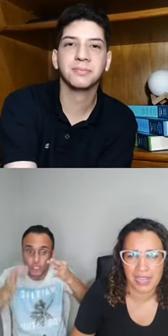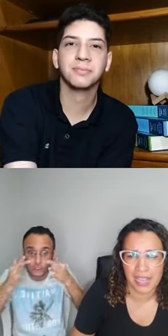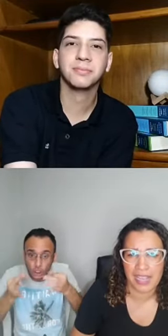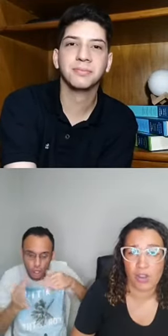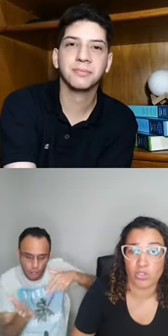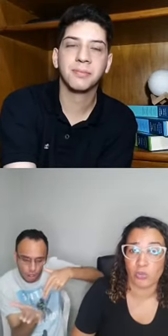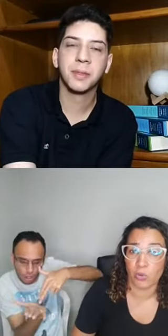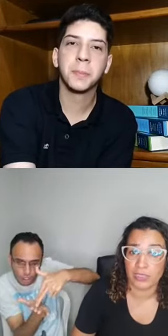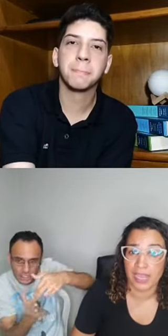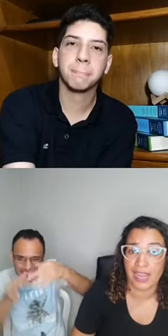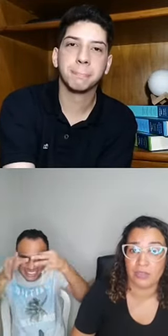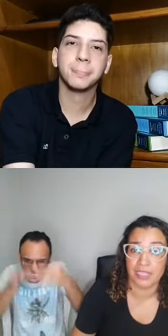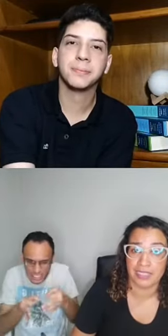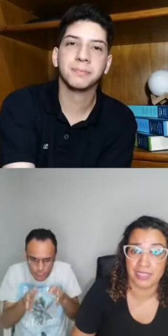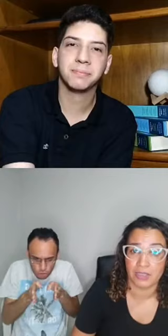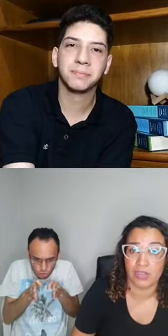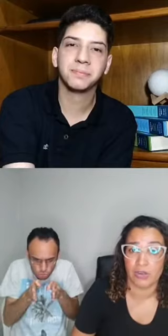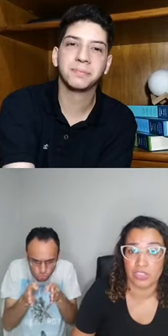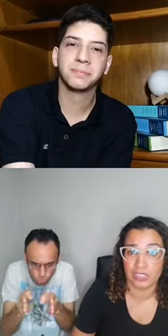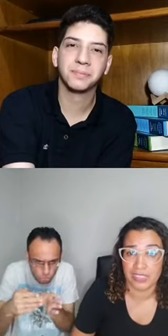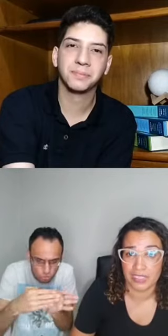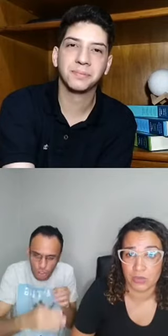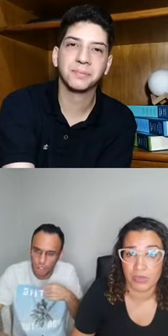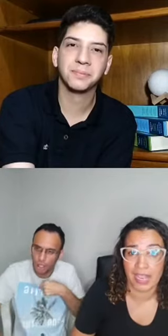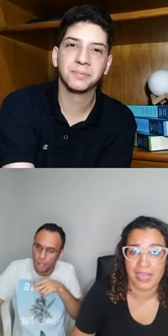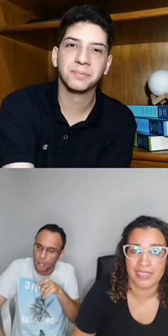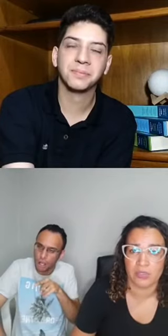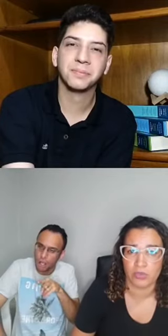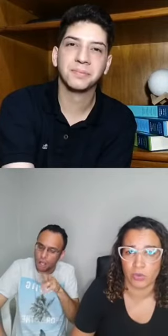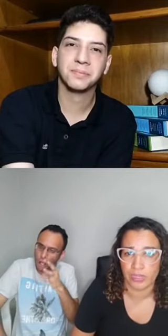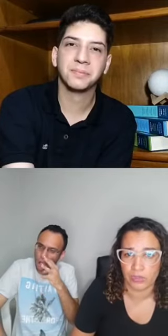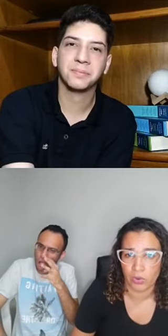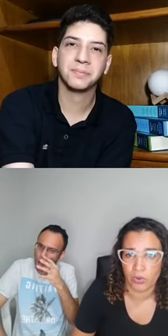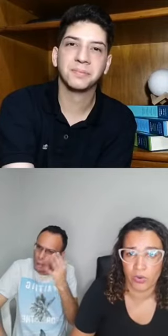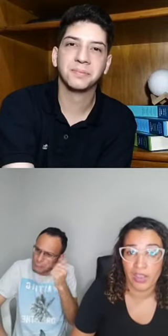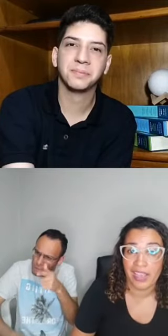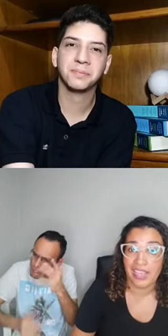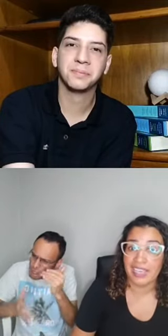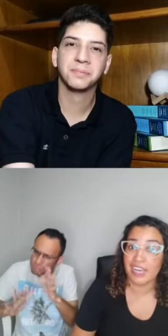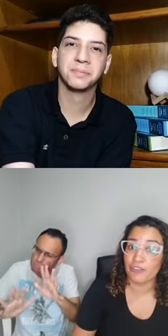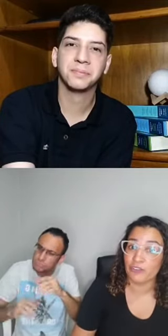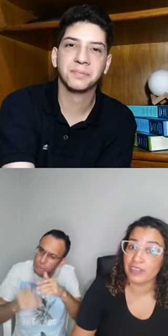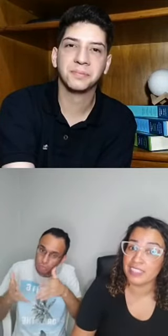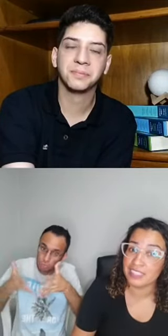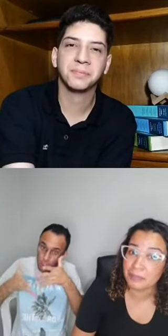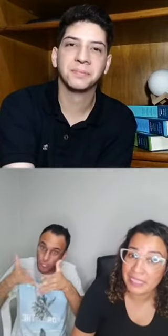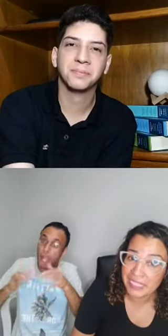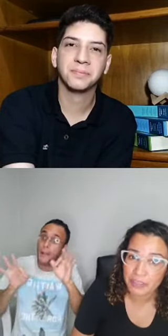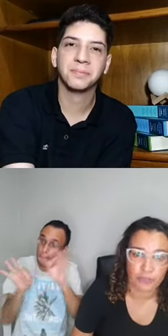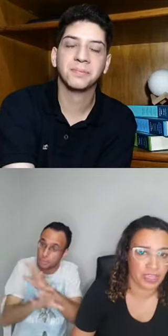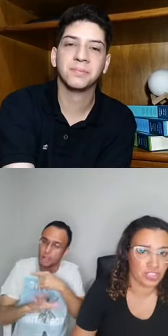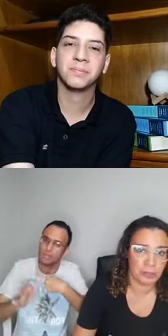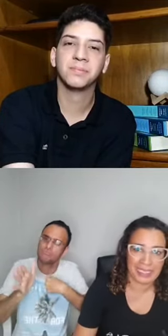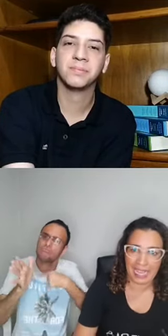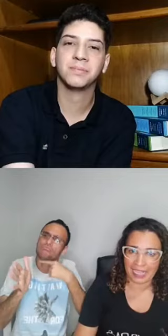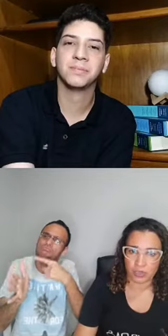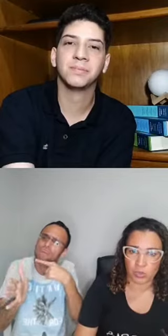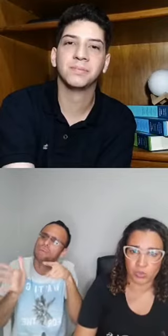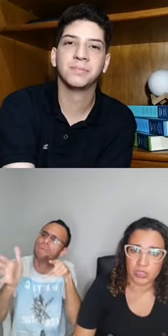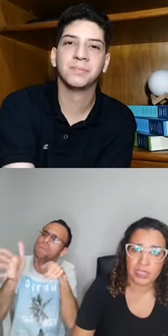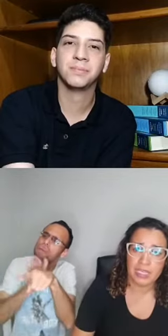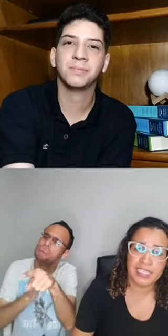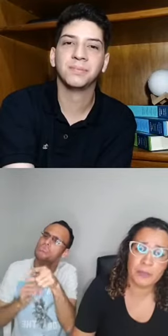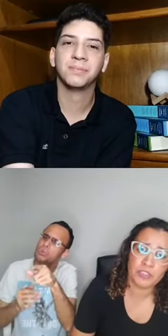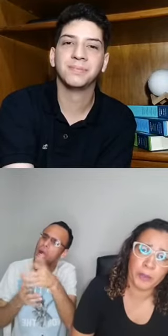peças lá, ó, toma cuidado, tenha atenção na hora de andar nesse lugar, nesse corredor. E ele foi falando, você sabe disso? Eu fiquei